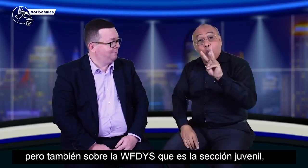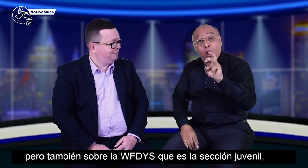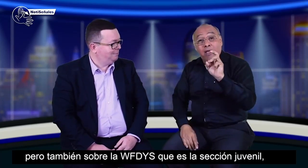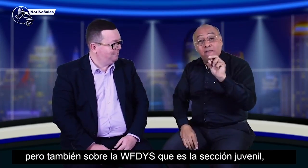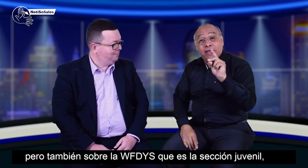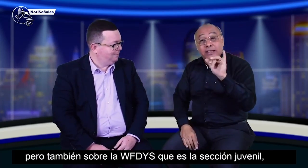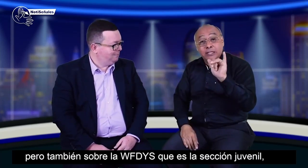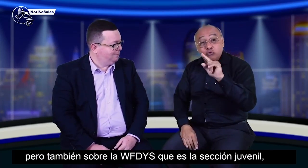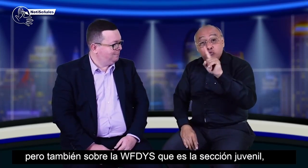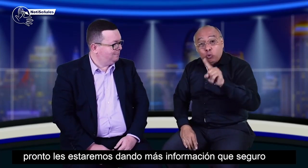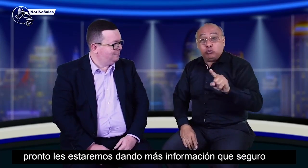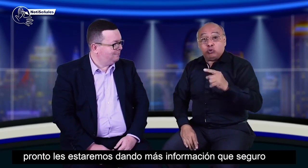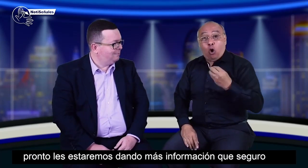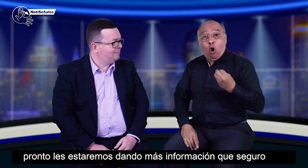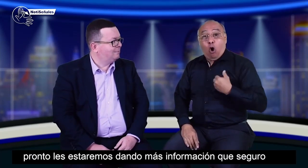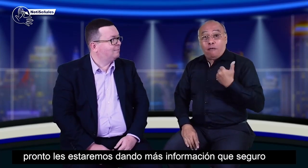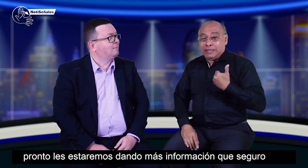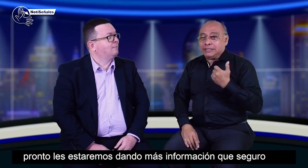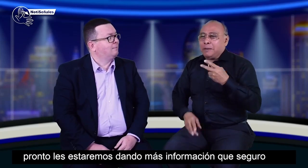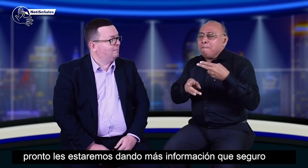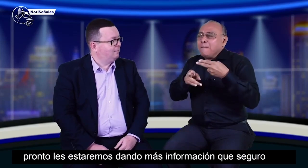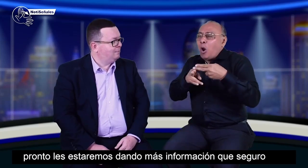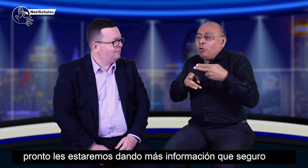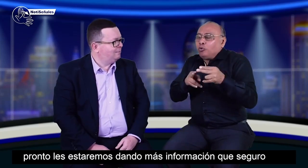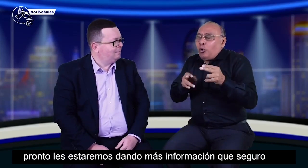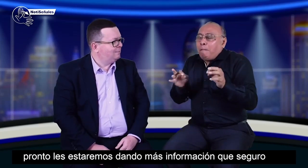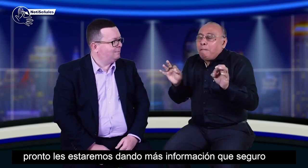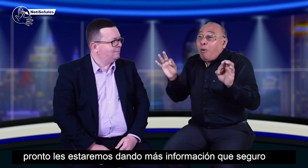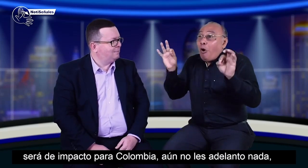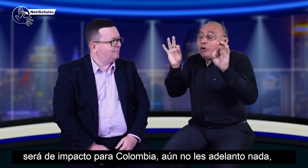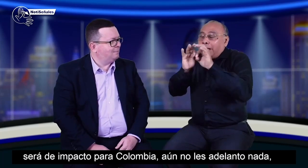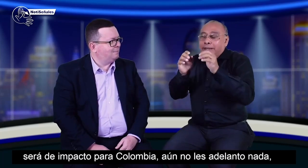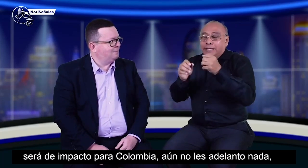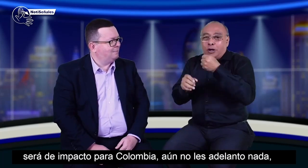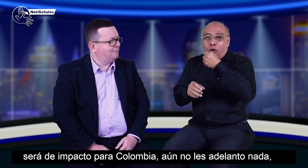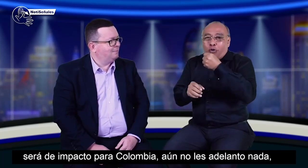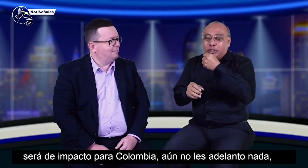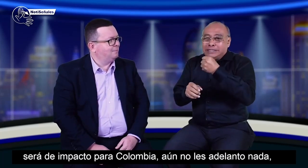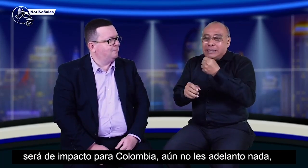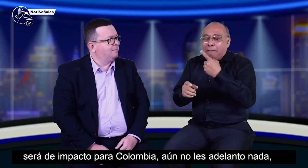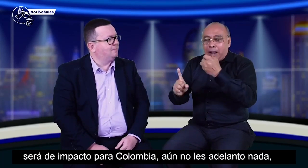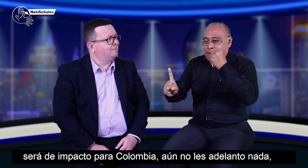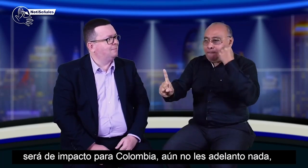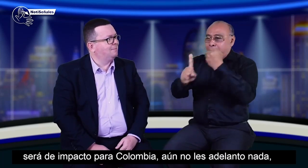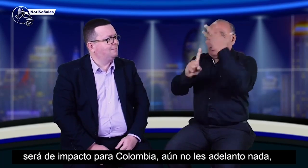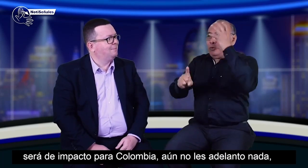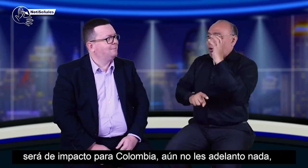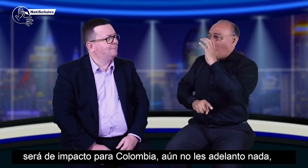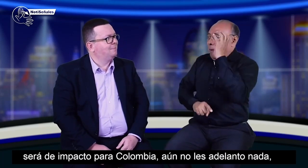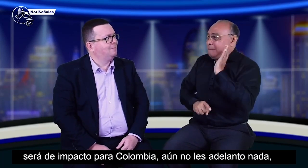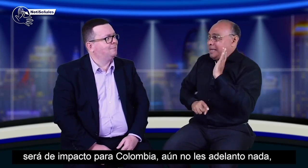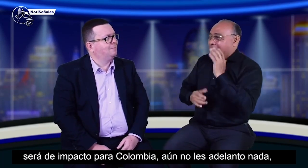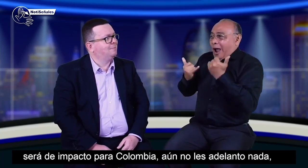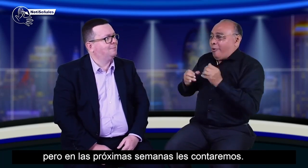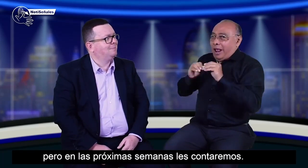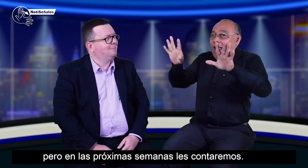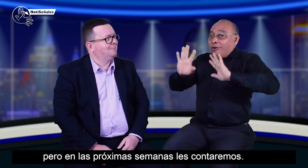que es la sección juvenil. Pronto les estaremos dando más información que seguro será de impacto para Colombia. Aún no les adelanto nada, pero en las